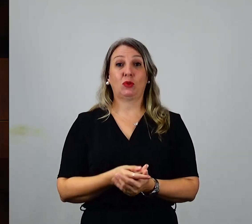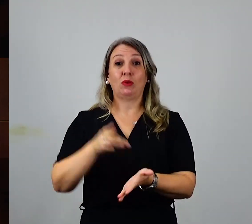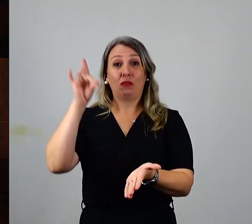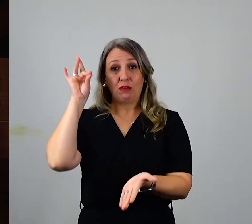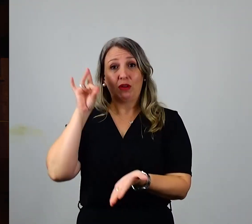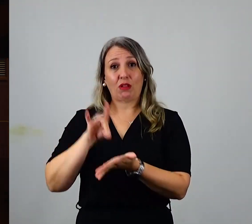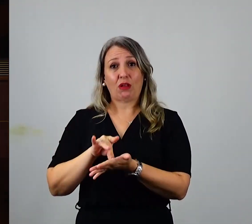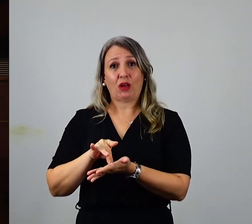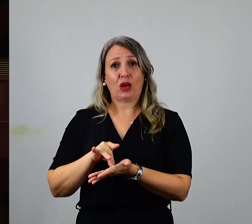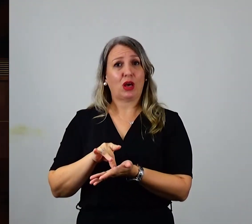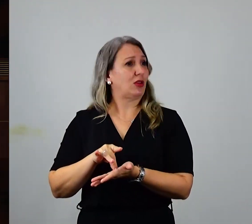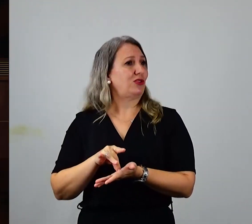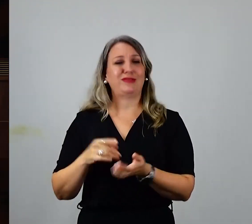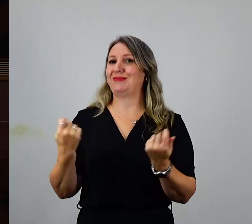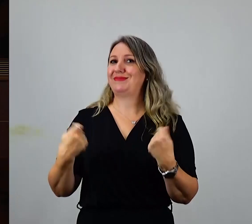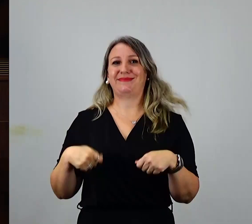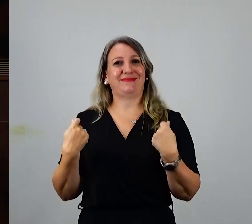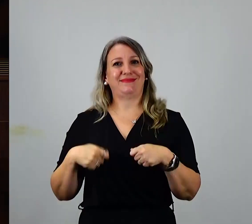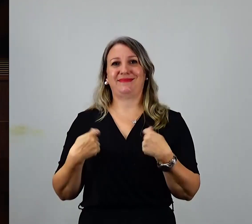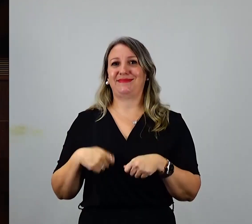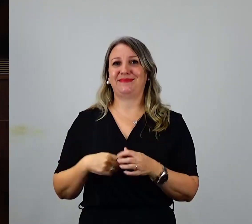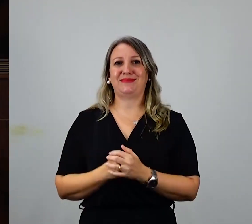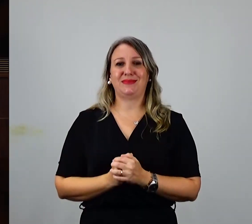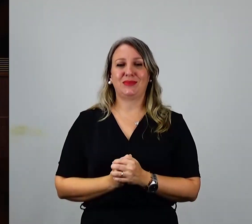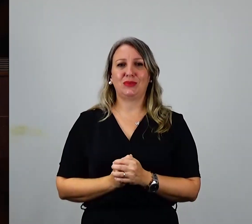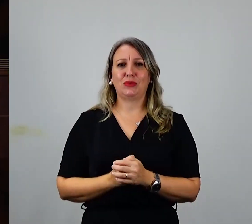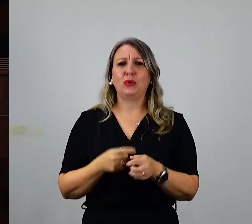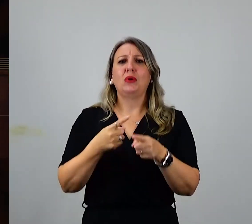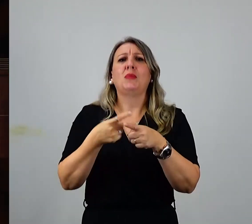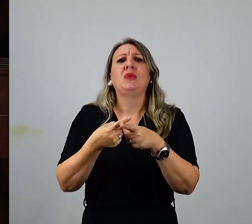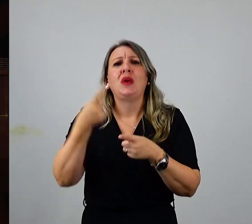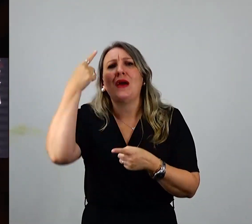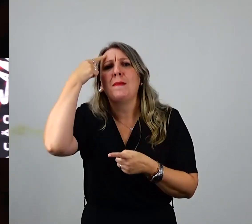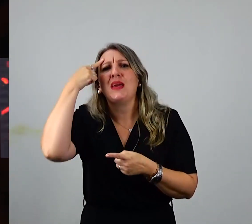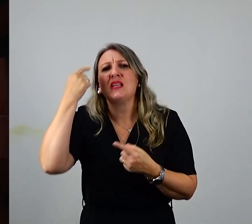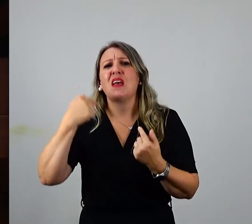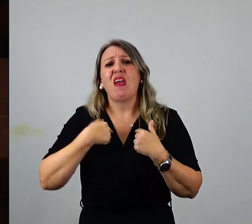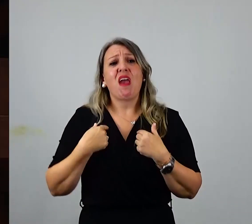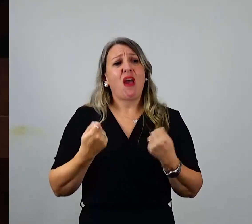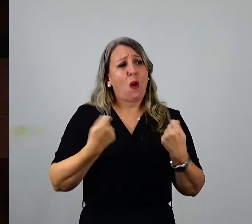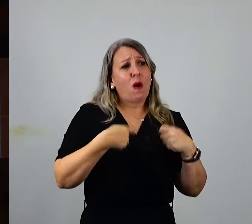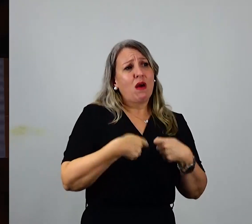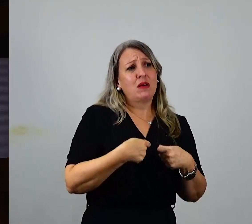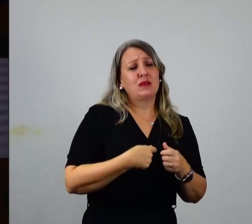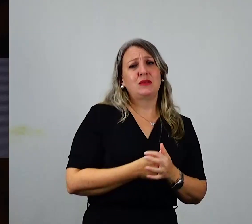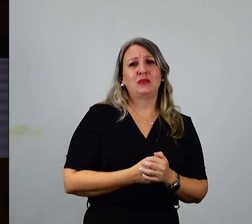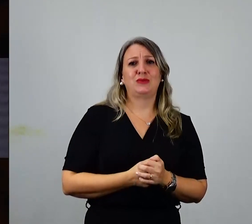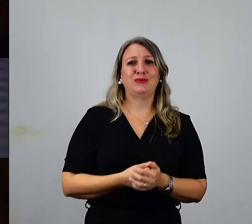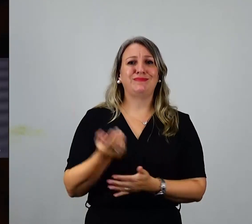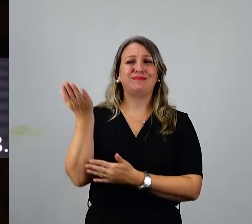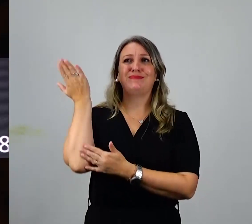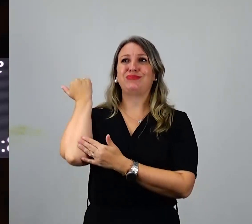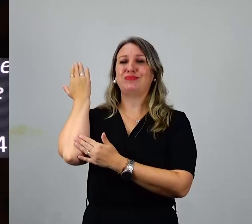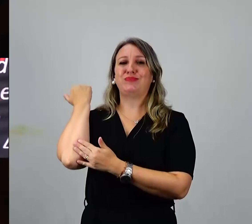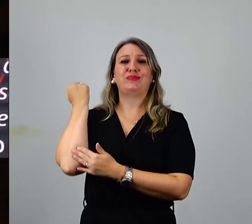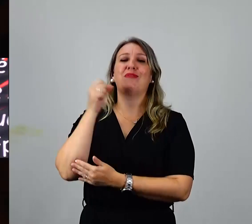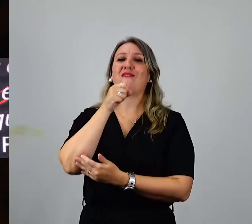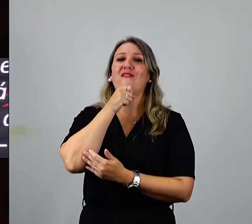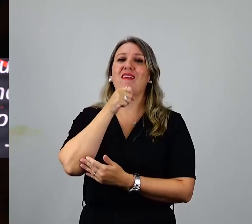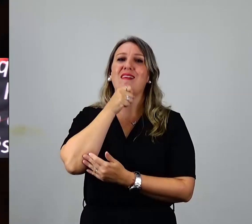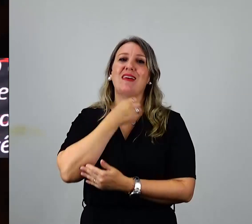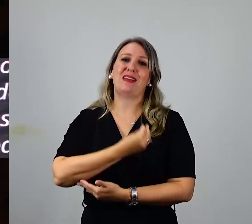Por quê? Porque nós estamos ainda vivendo com a velha vida. Esquecemos que nós já morremos. Então,